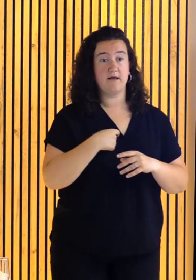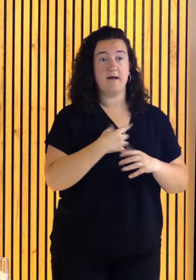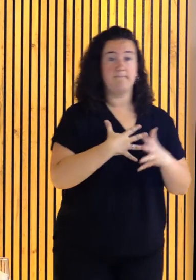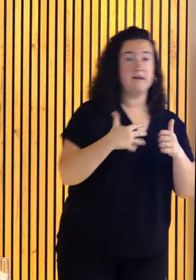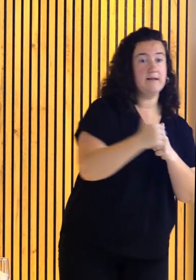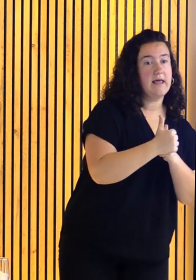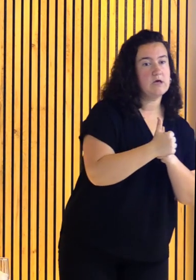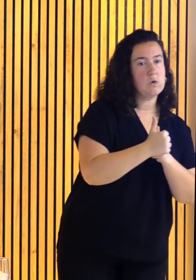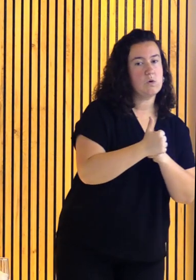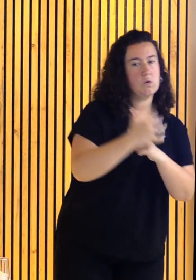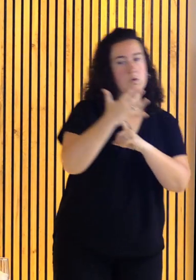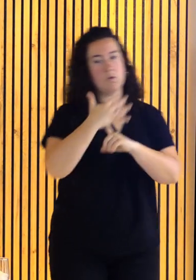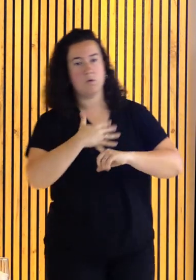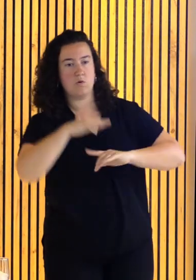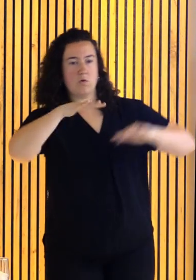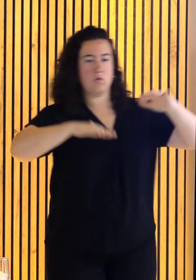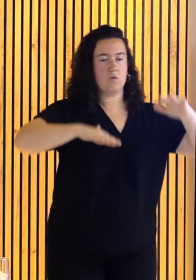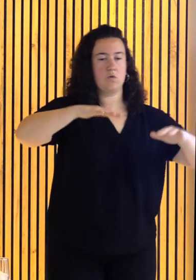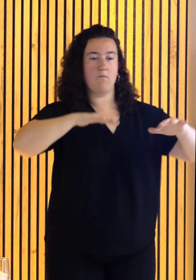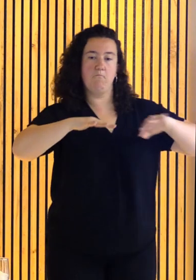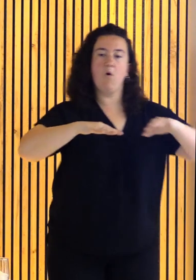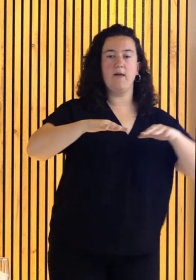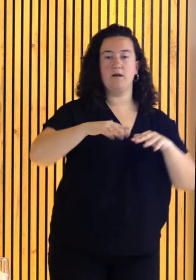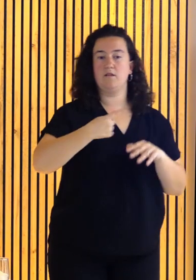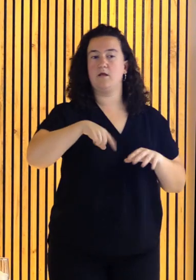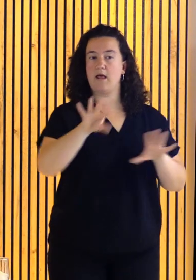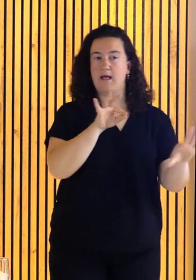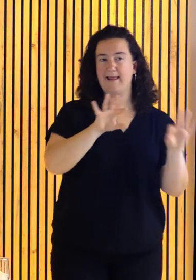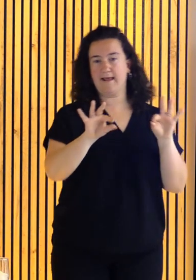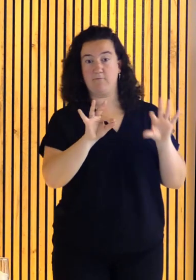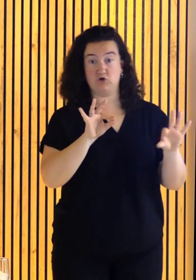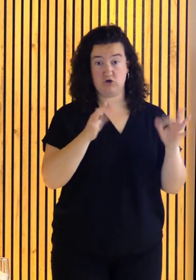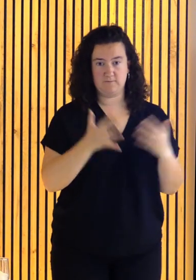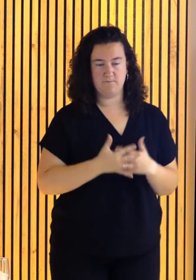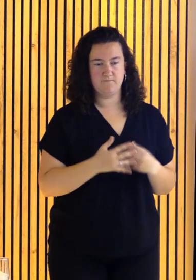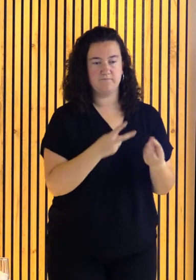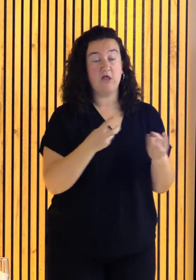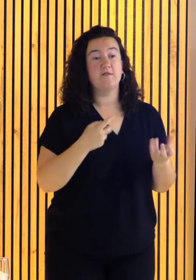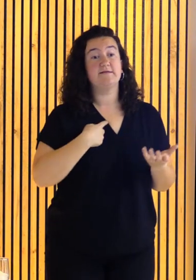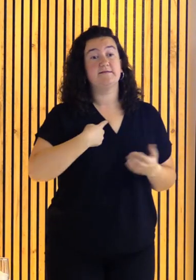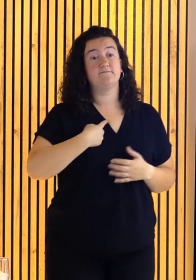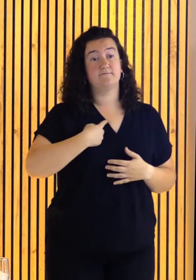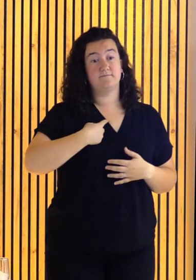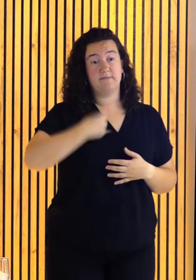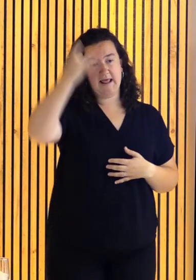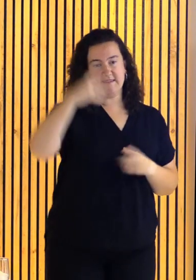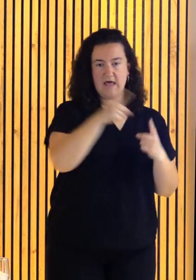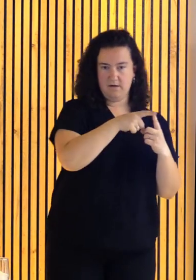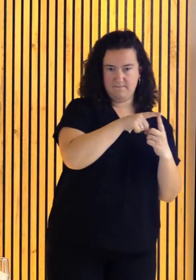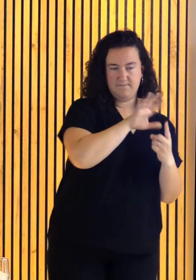alizateko. Bueno, hori da pixkat ideia bat buruan genukana eta bestetik